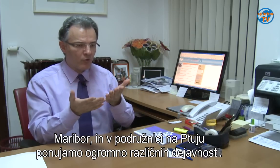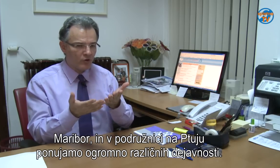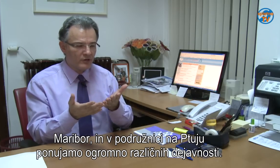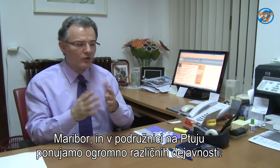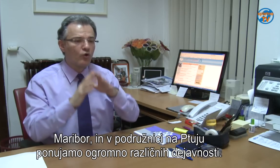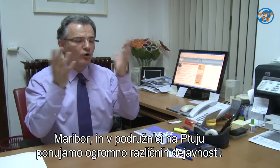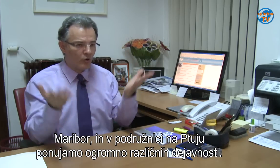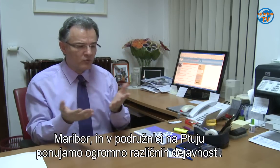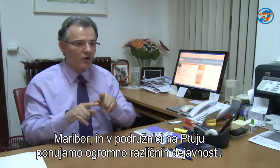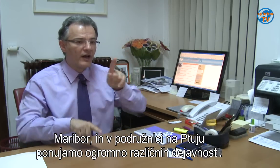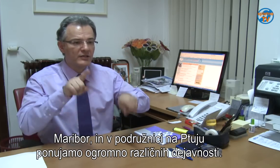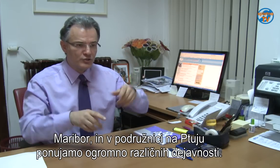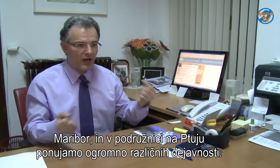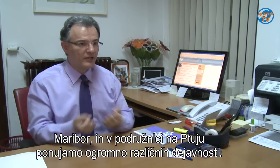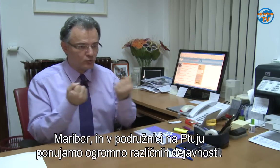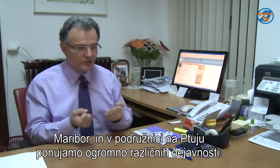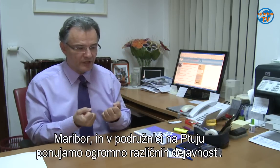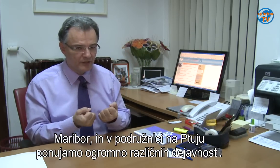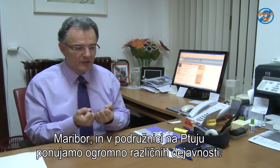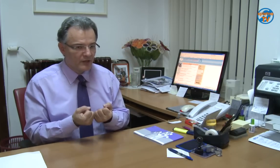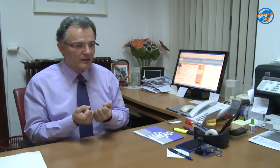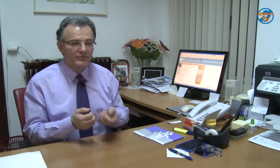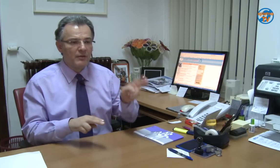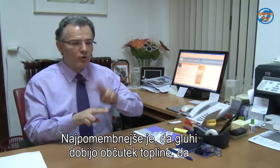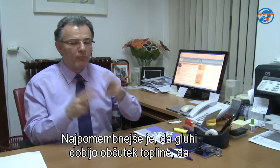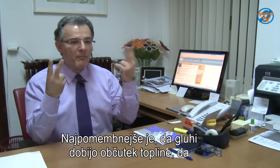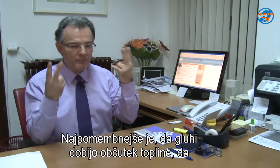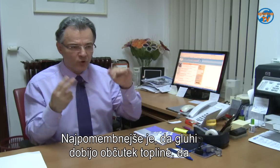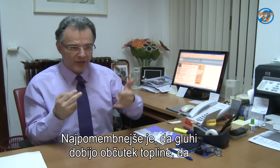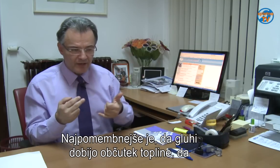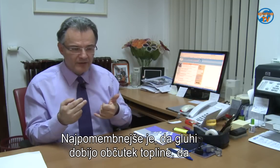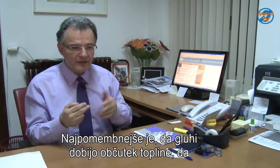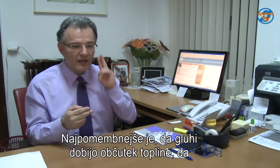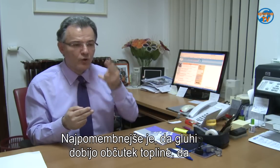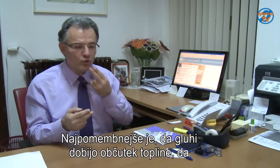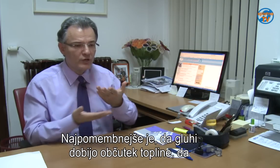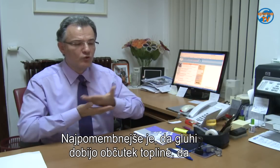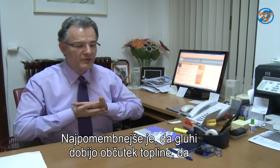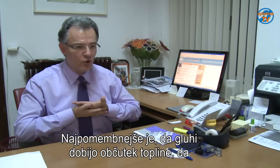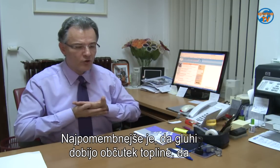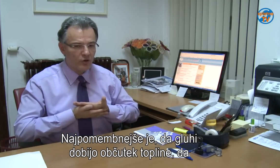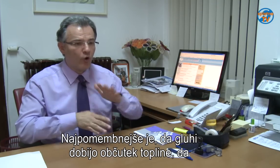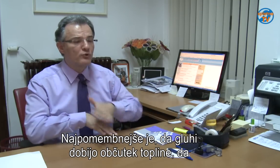ponujamo ogromno različnih aktivnosti. Najbolj pomembno je, da gluhi dobijo